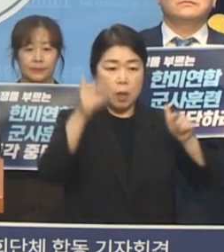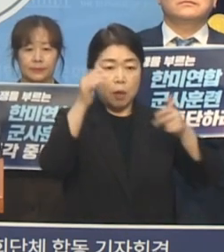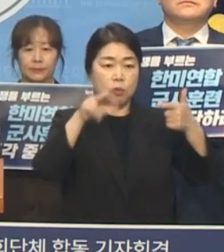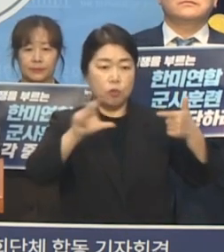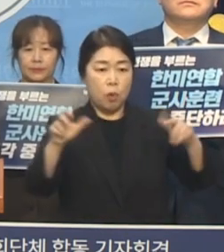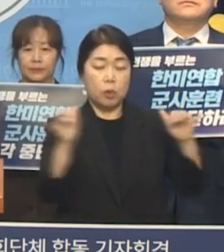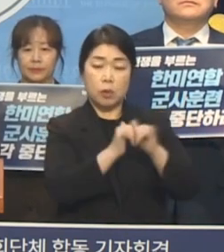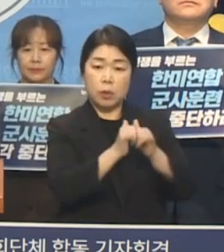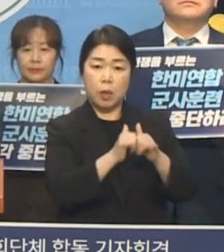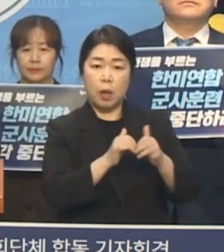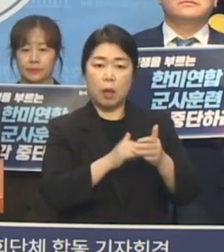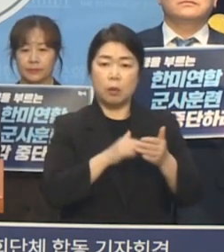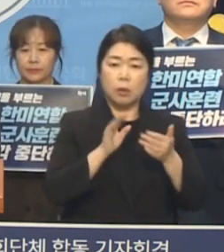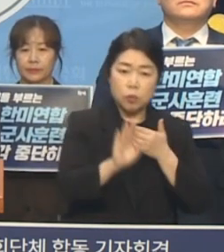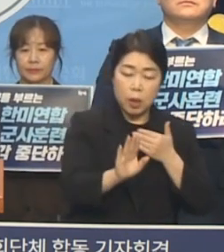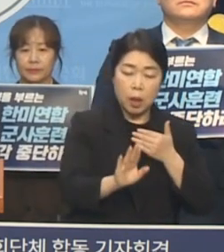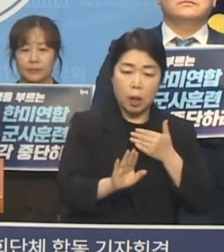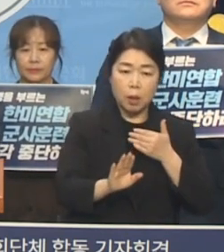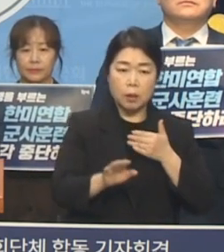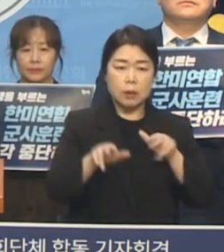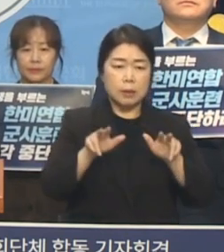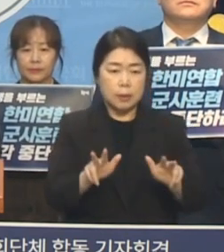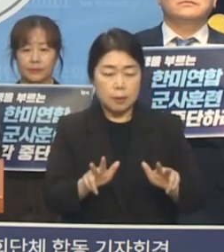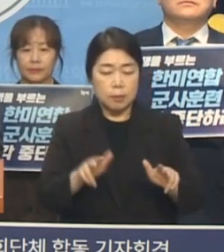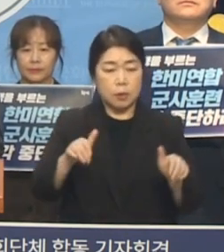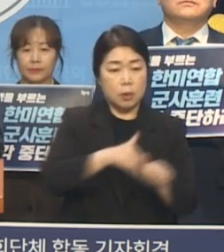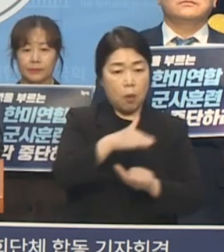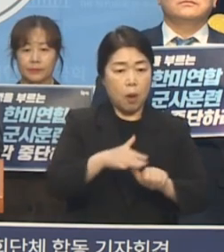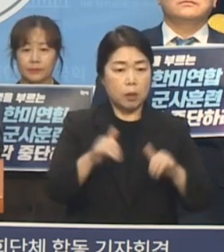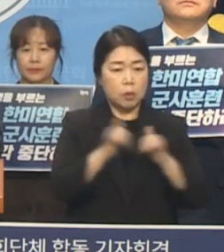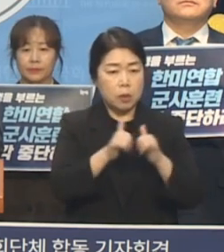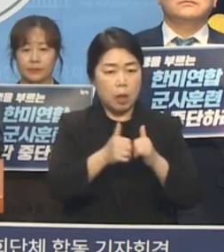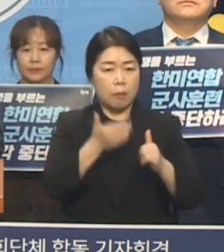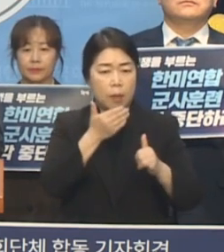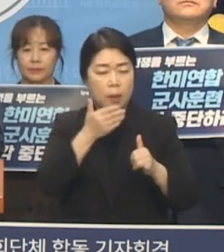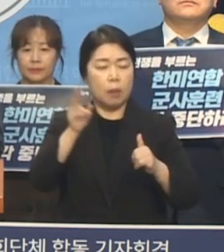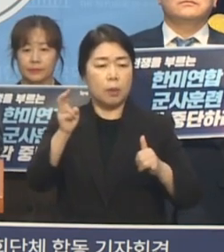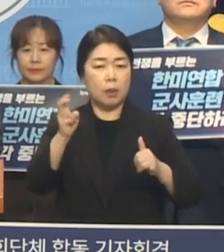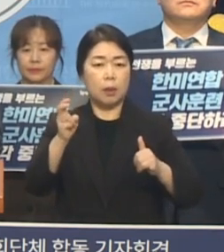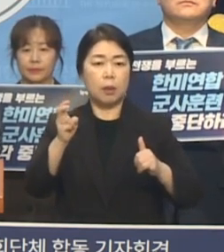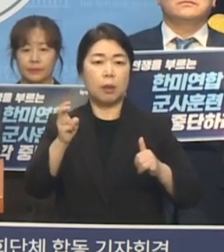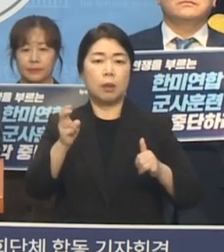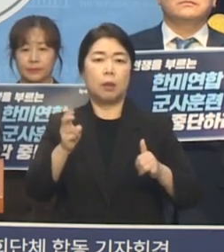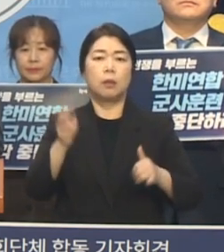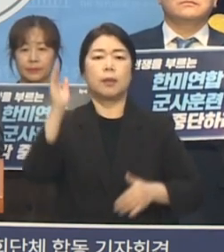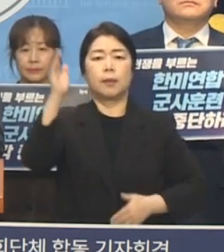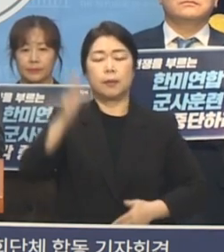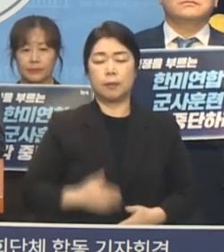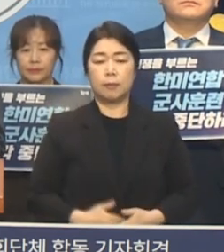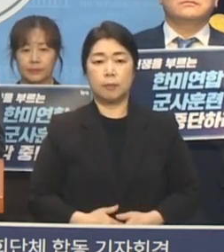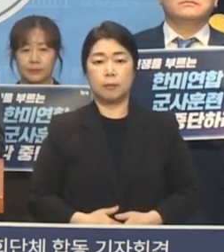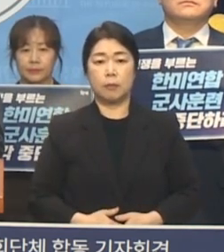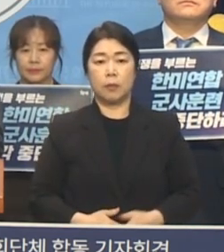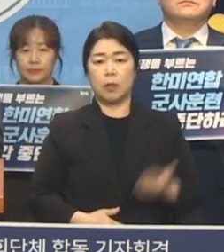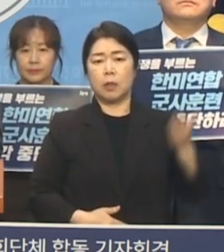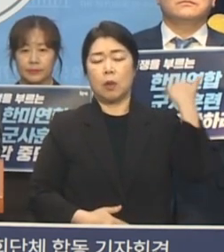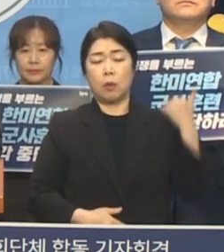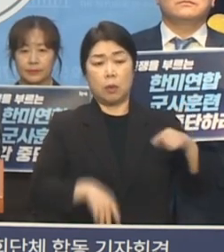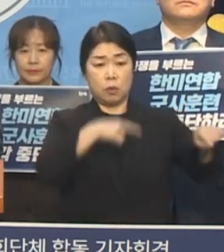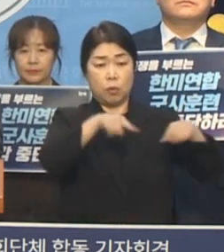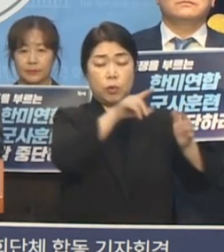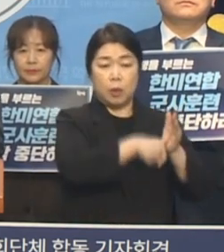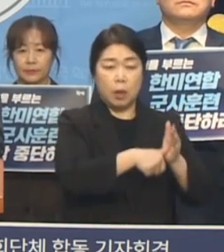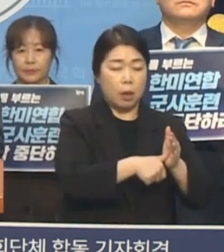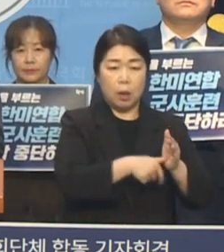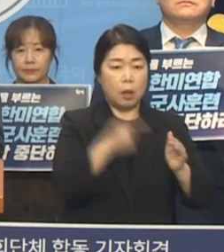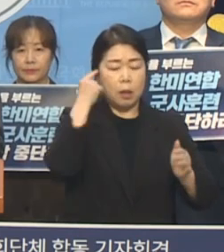전쟁 가능성이 가장 높다는 진단을 내리고 있다. 이전 정부에서는 상상도 하지 않았던 한반도에서의